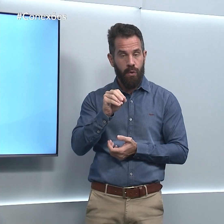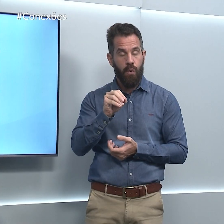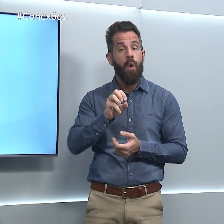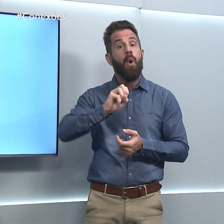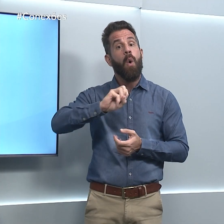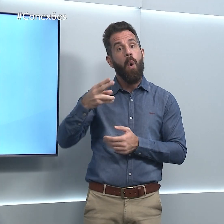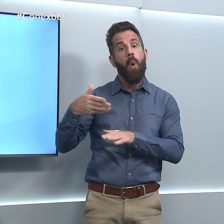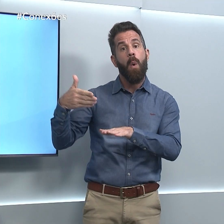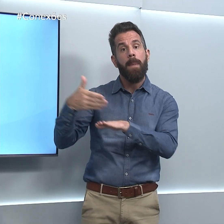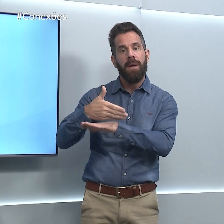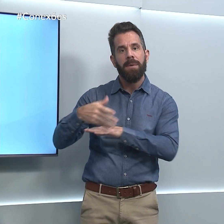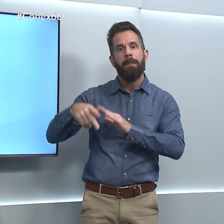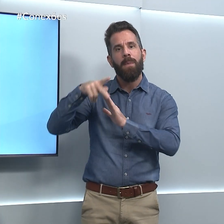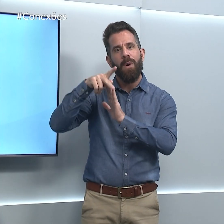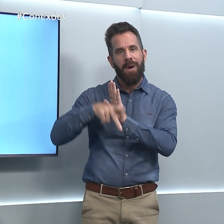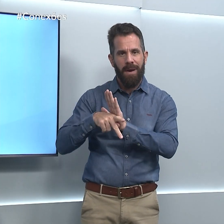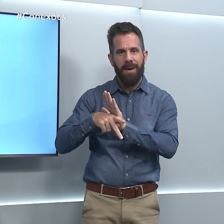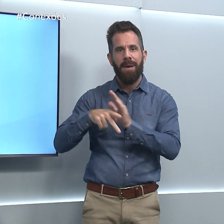Pé de Meia.